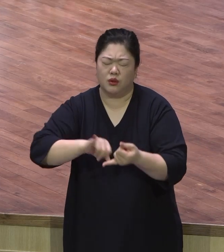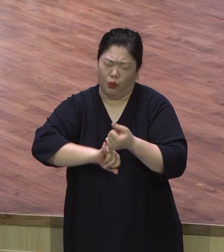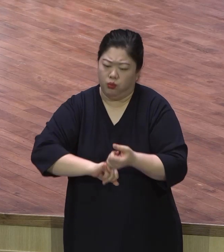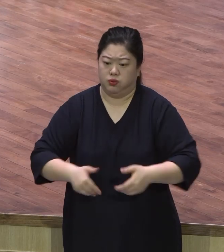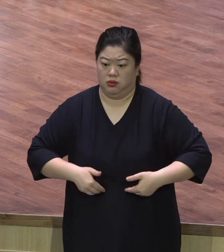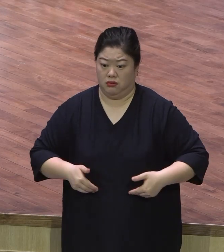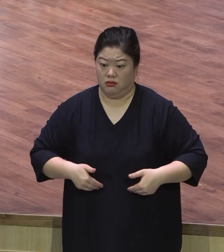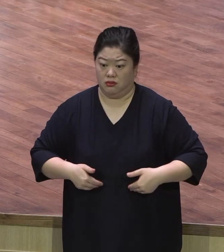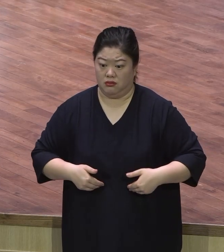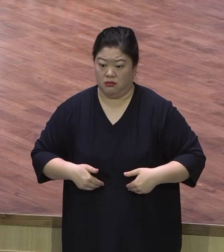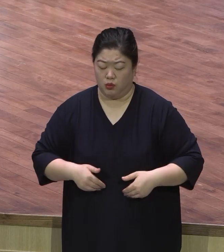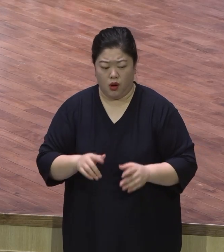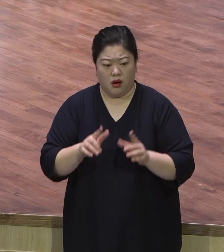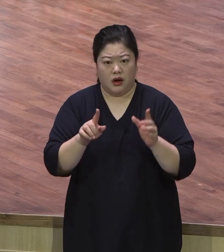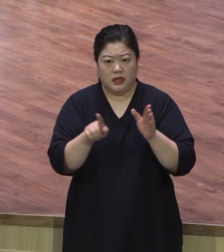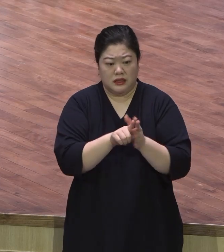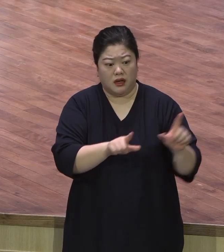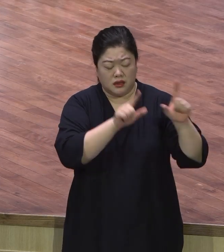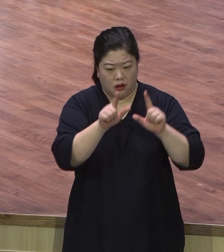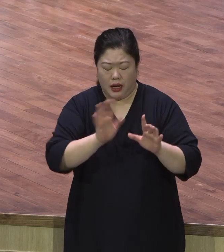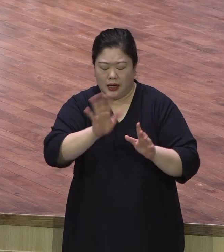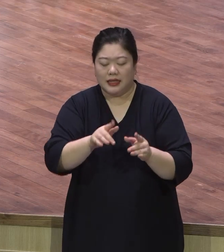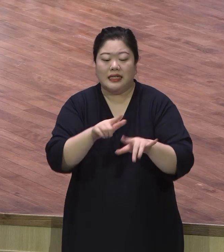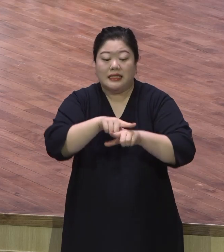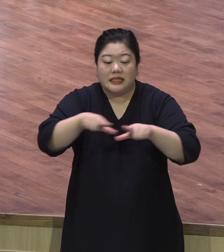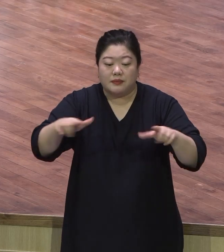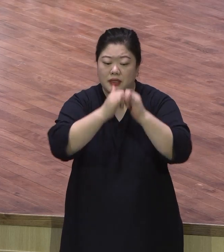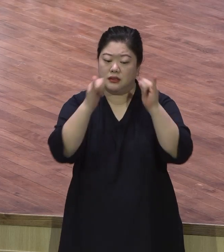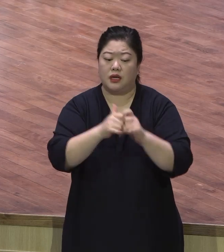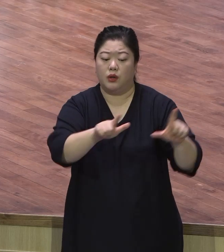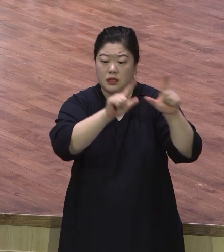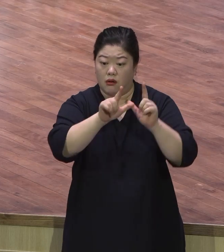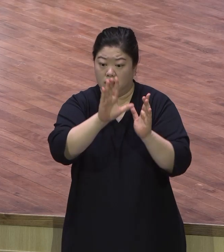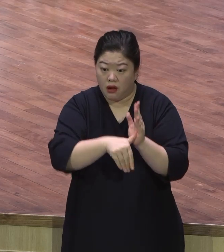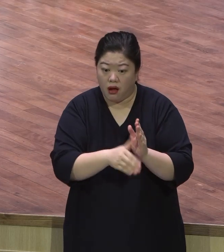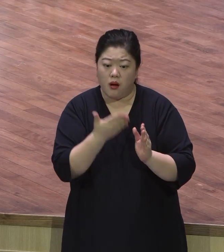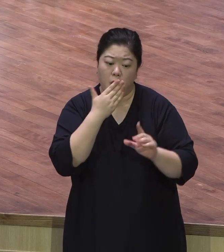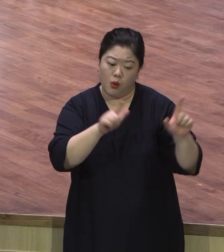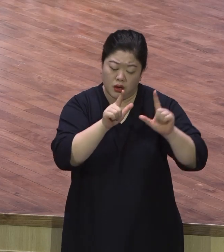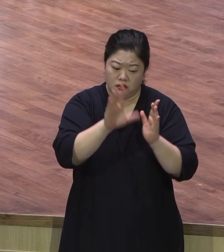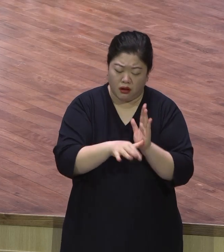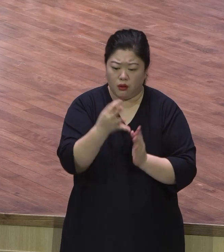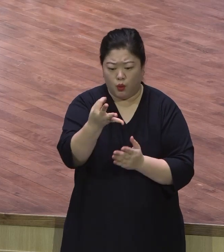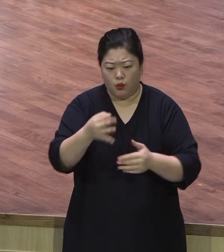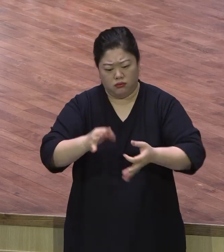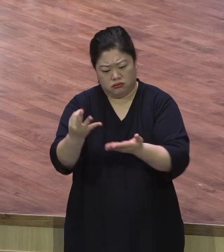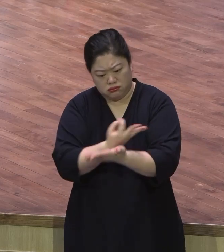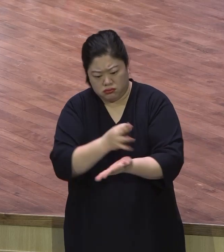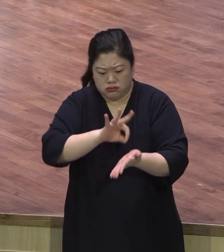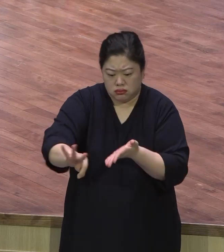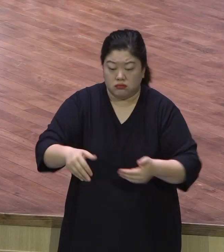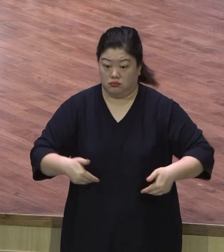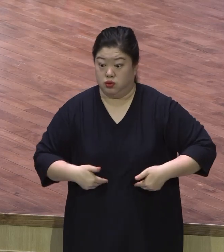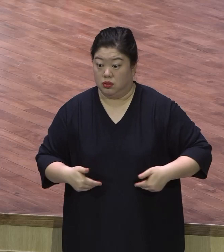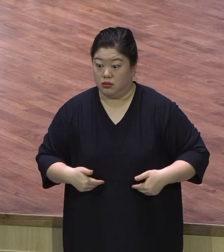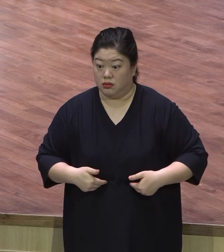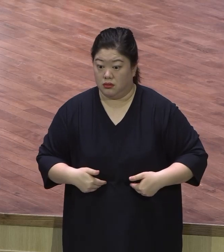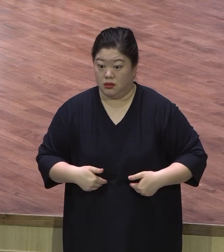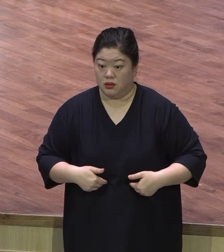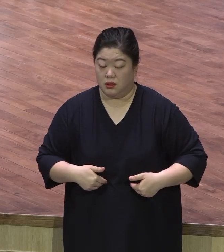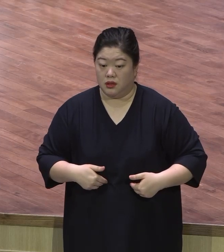어떤 시각을 가지고 있느냐에 따라서 물질을 다스리는